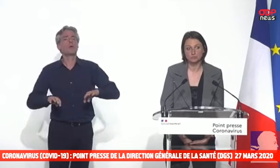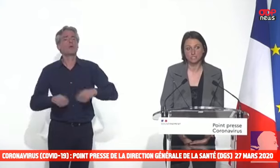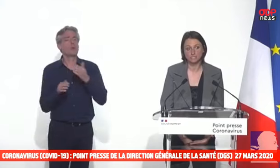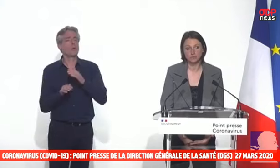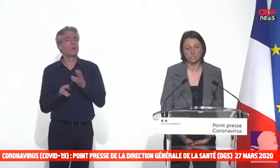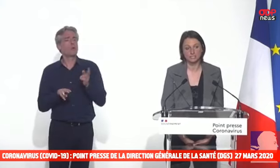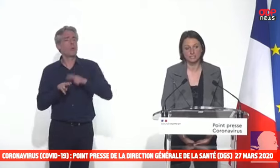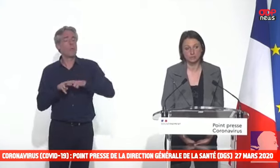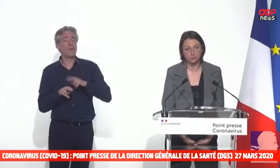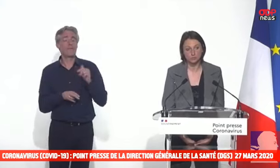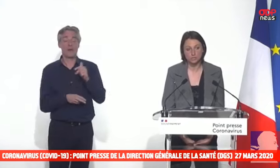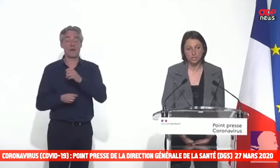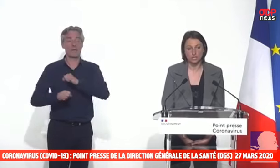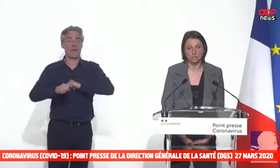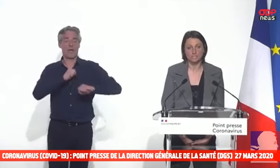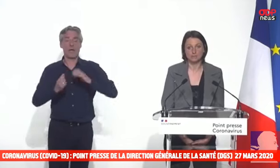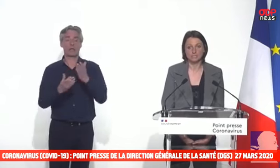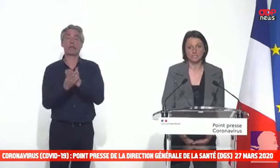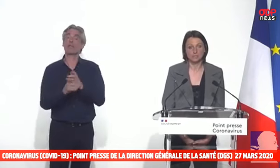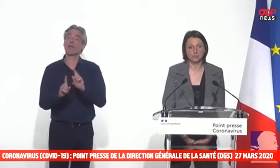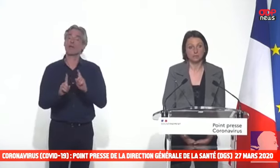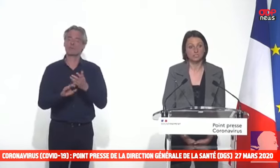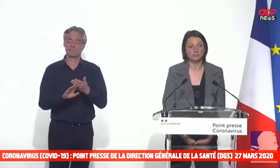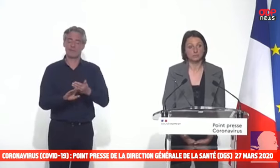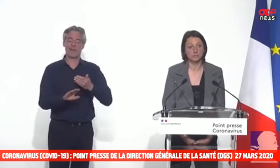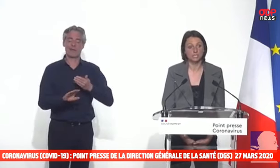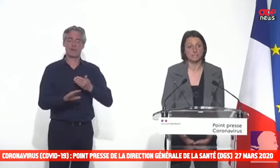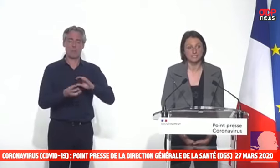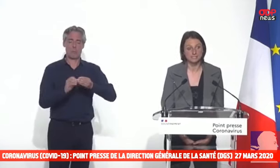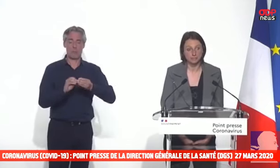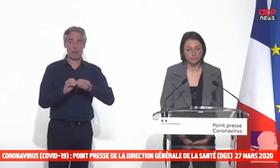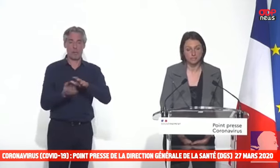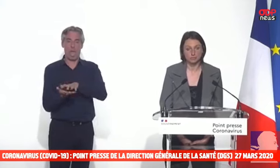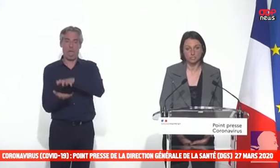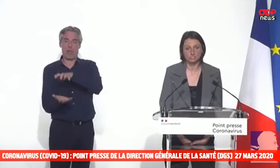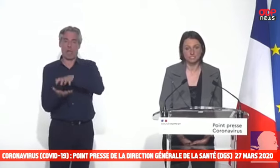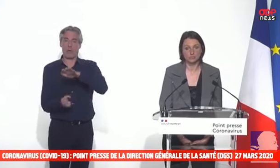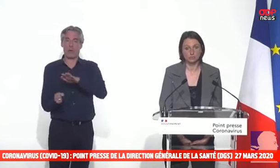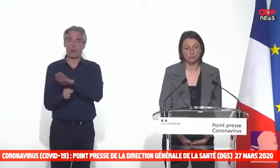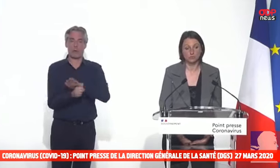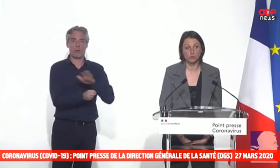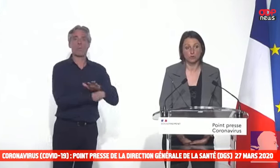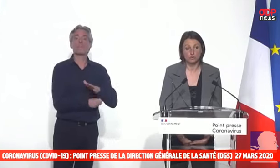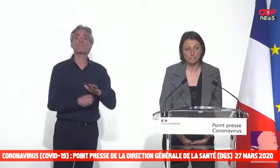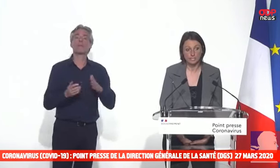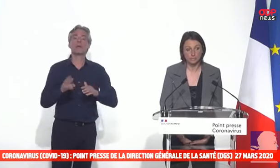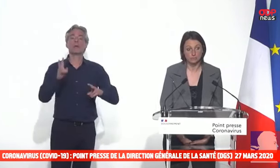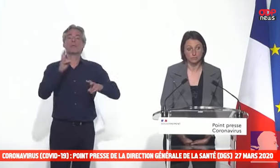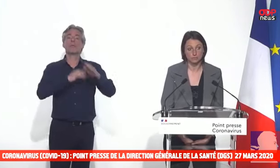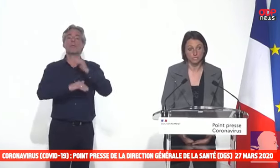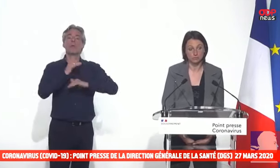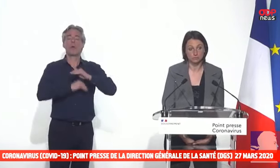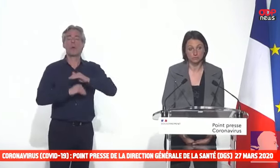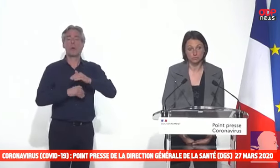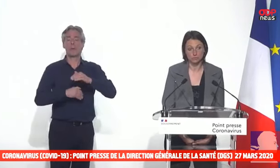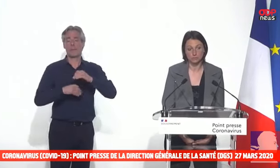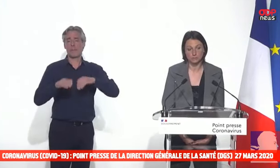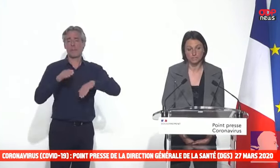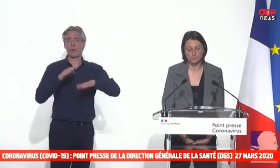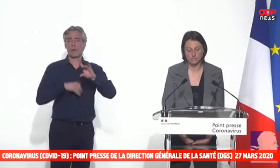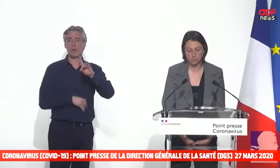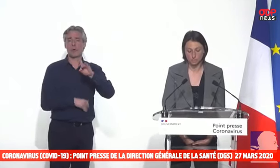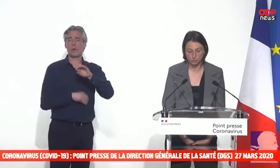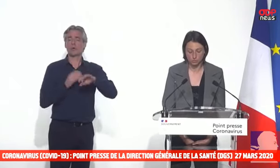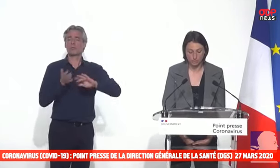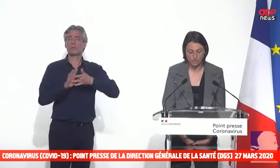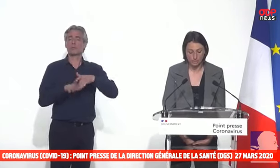capacité. Donc effectivement, dans le plan ORSEC, bien connu de l'ensemble des préfets de département, il y a une partie complètement dédiée à la gestion des